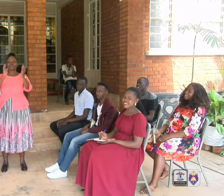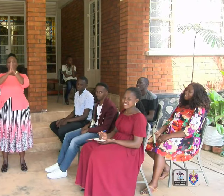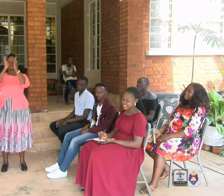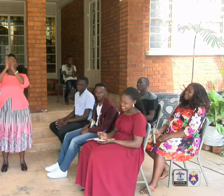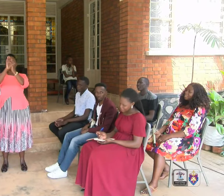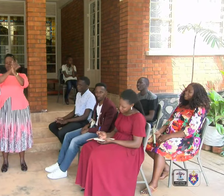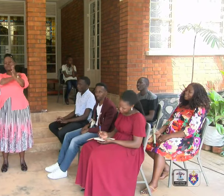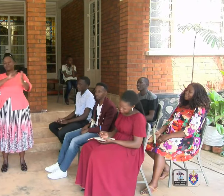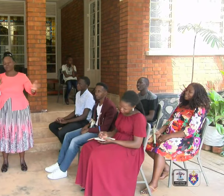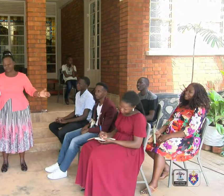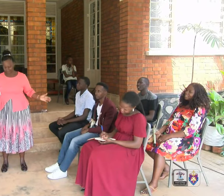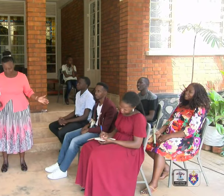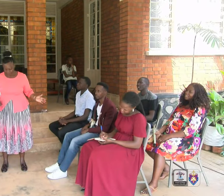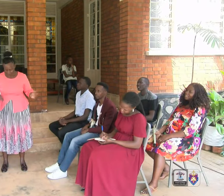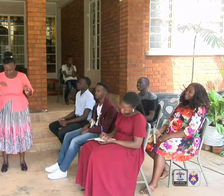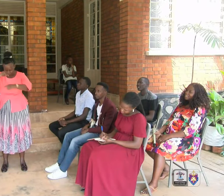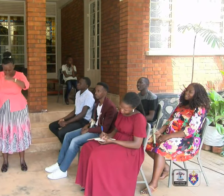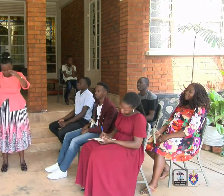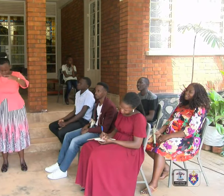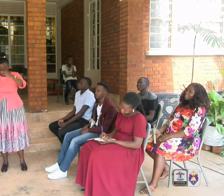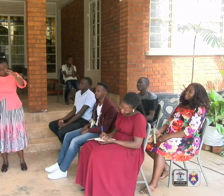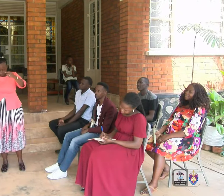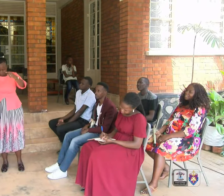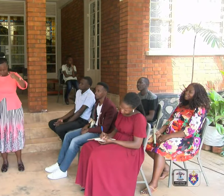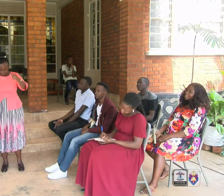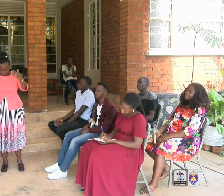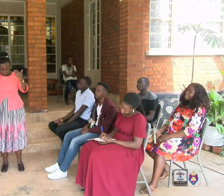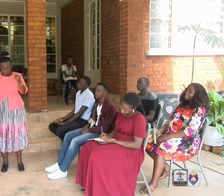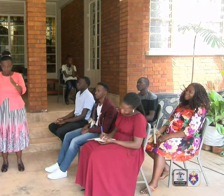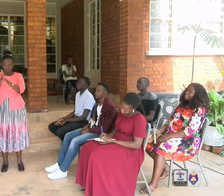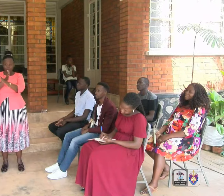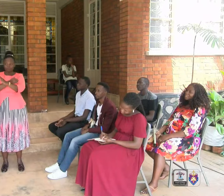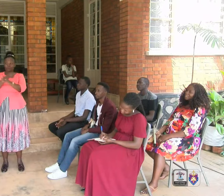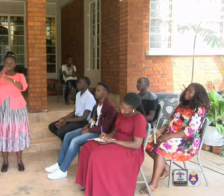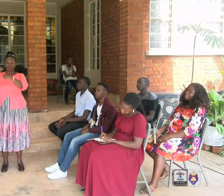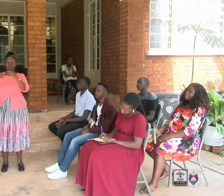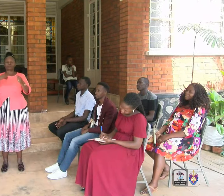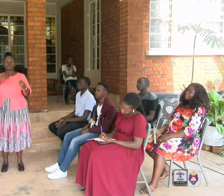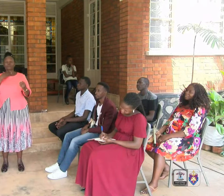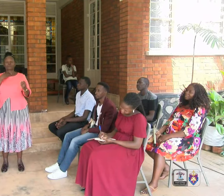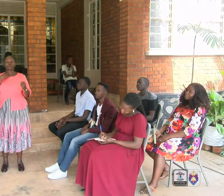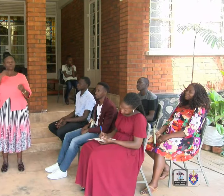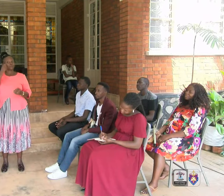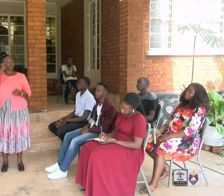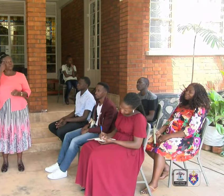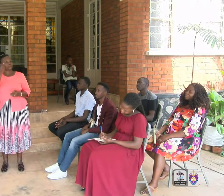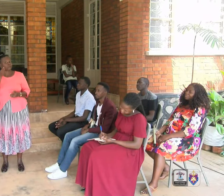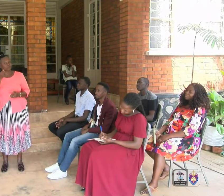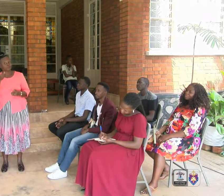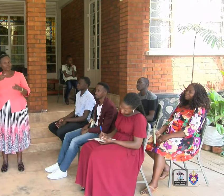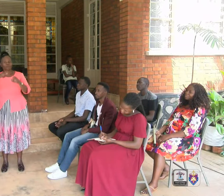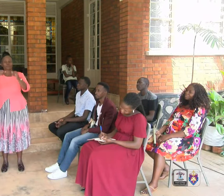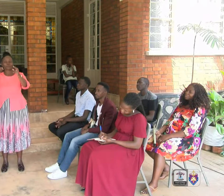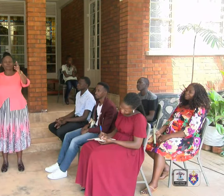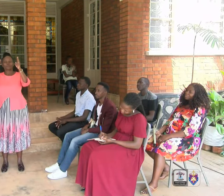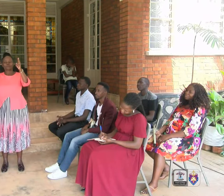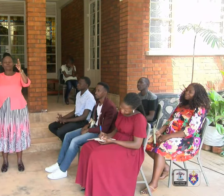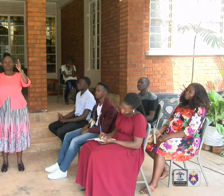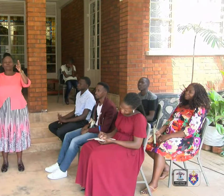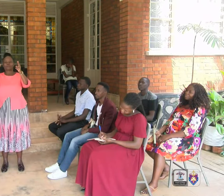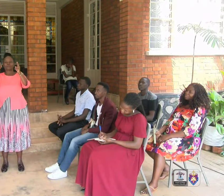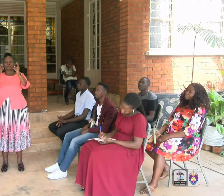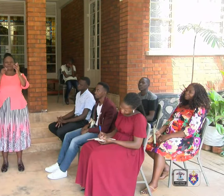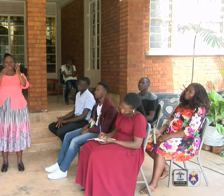Lord. Kali tugende maasa abooluganda. Ninanga sinagenda wala nnyo. Njagala utegeere nti words of hope. Ate ya